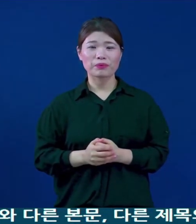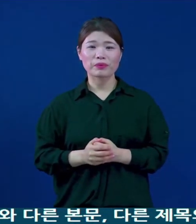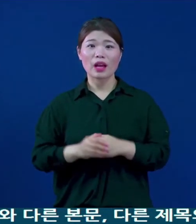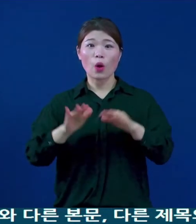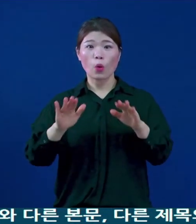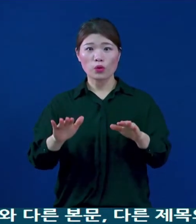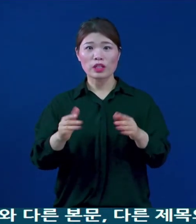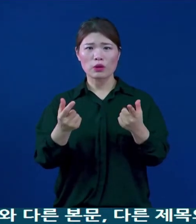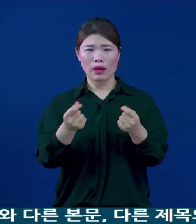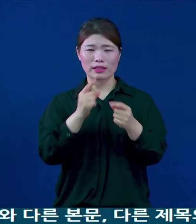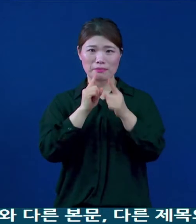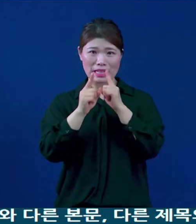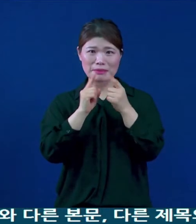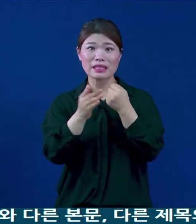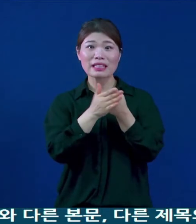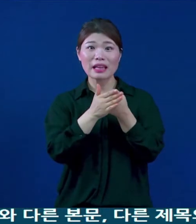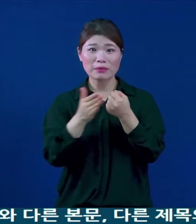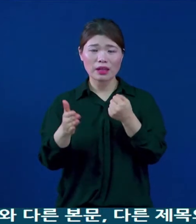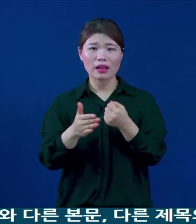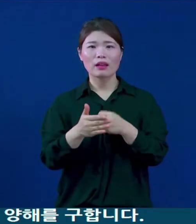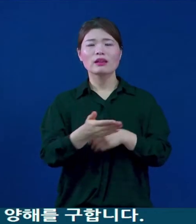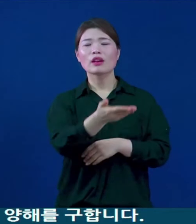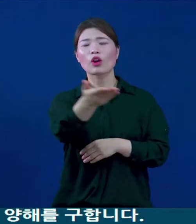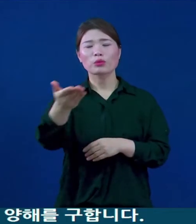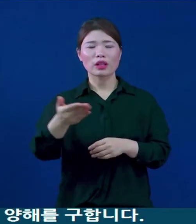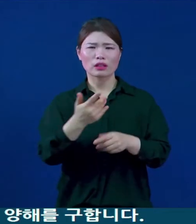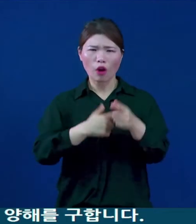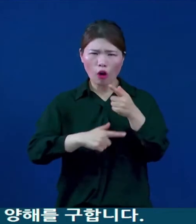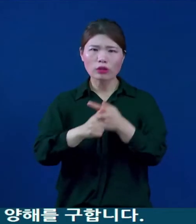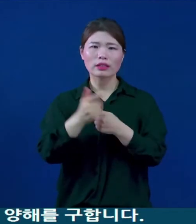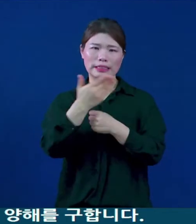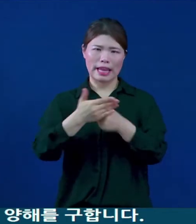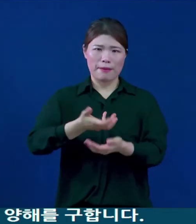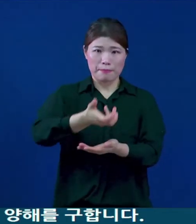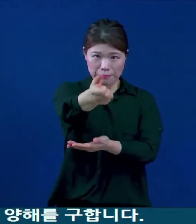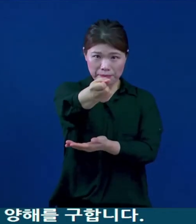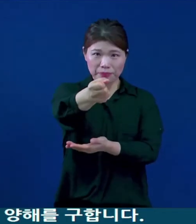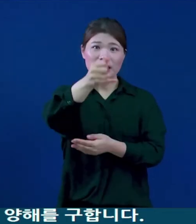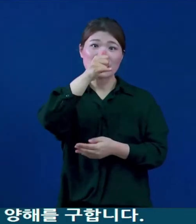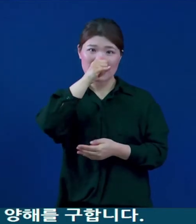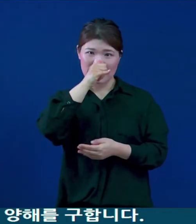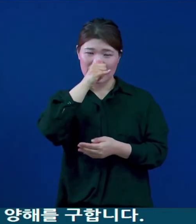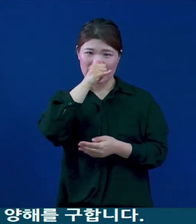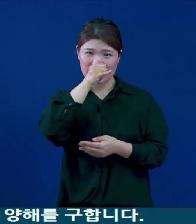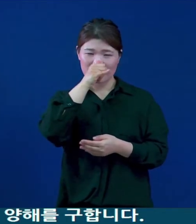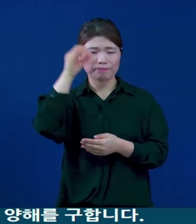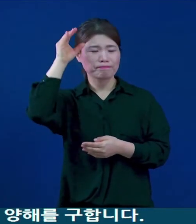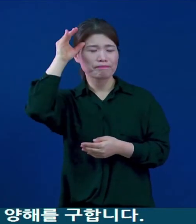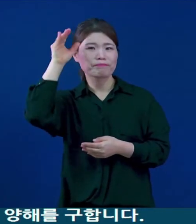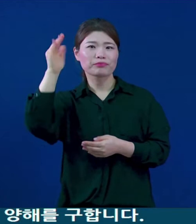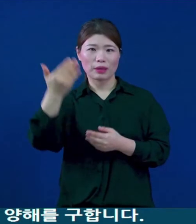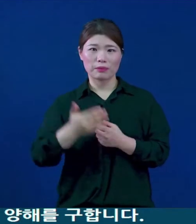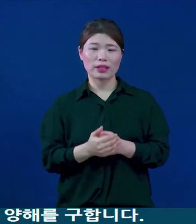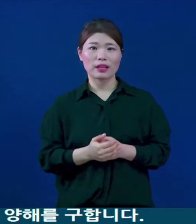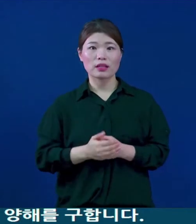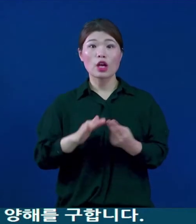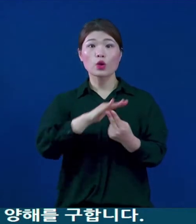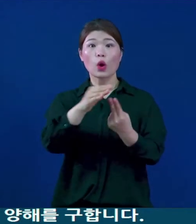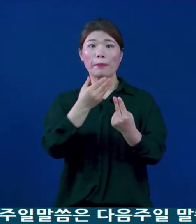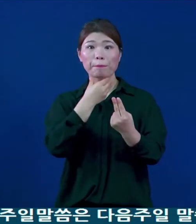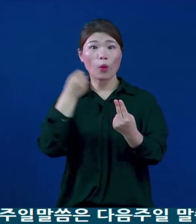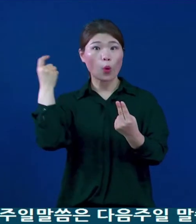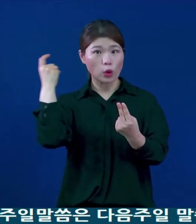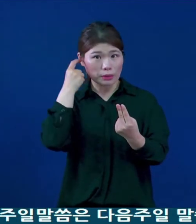이런 말씀이니만큼 더 우리에게 은혜가 있기를 주 안에서 기대합니다.